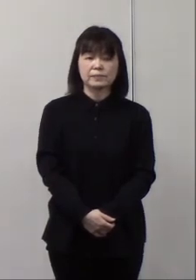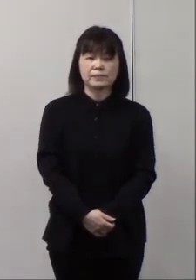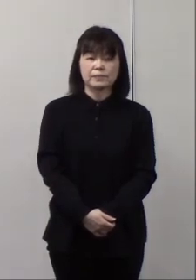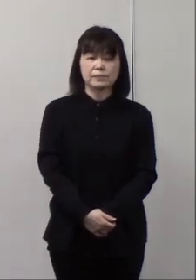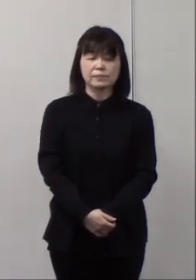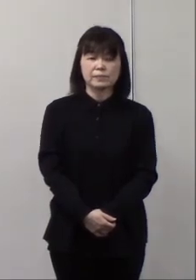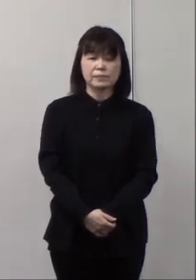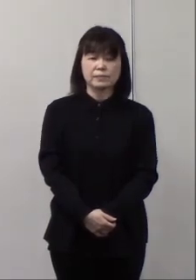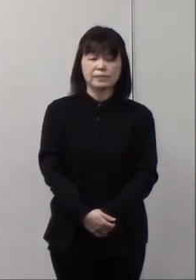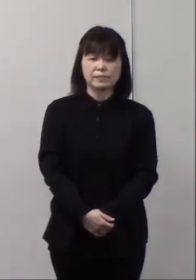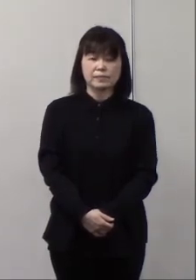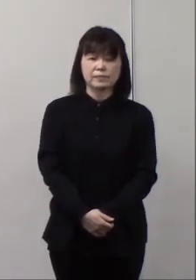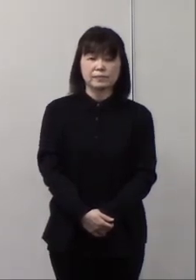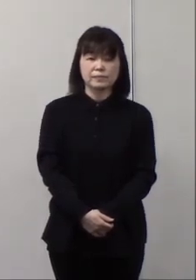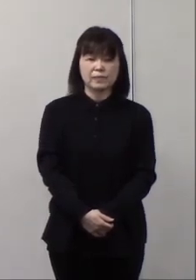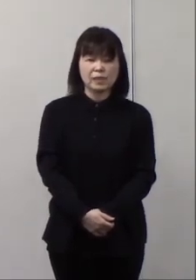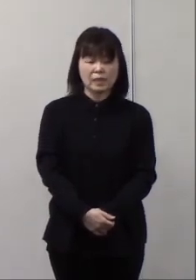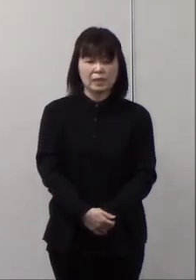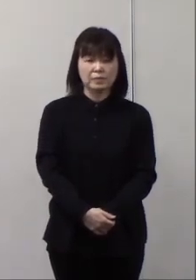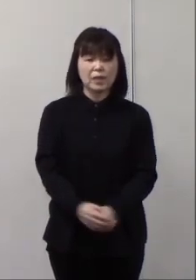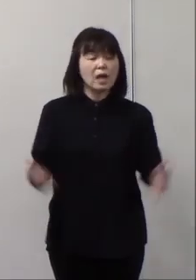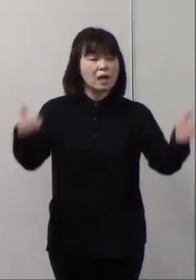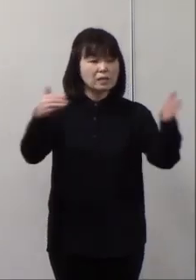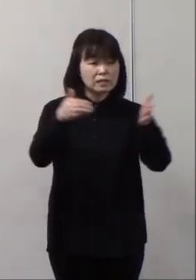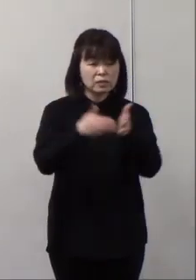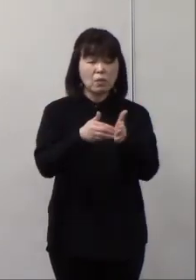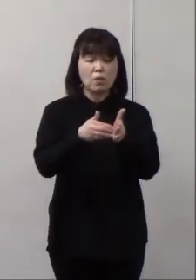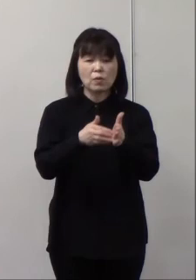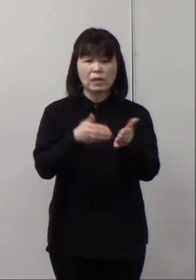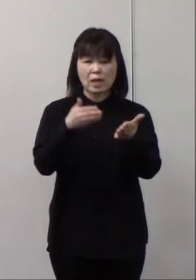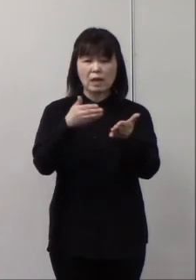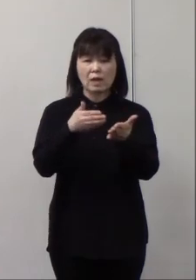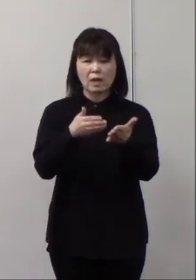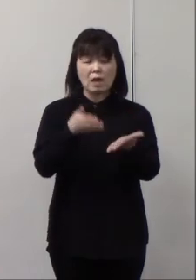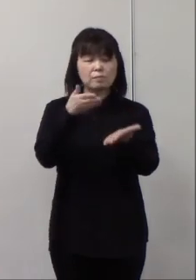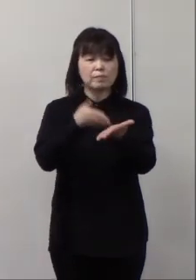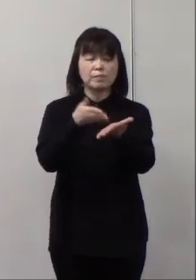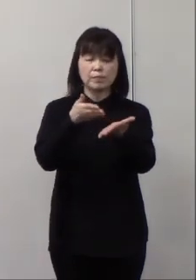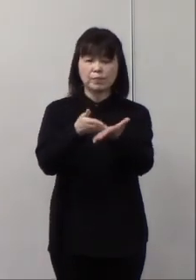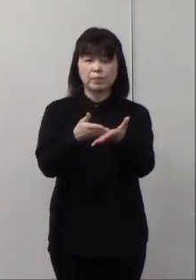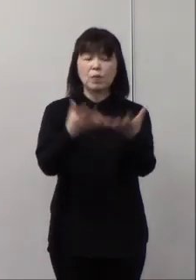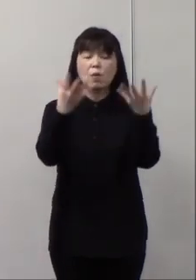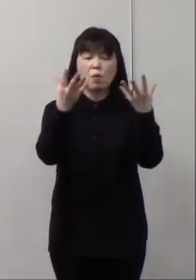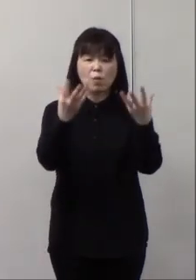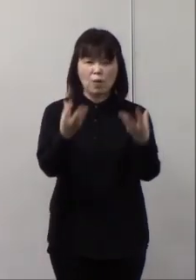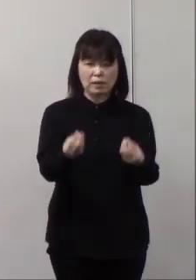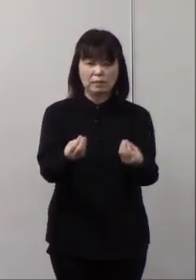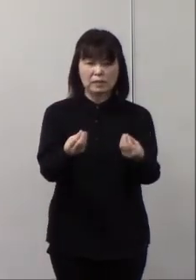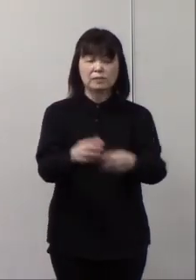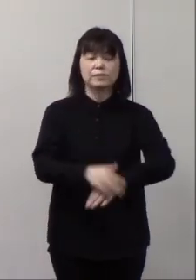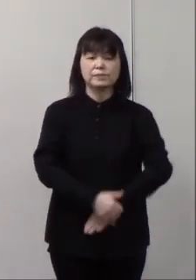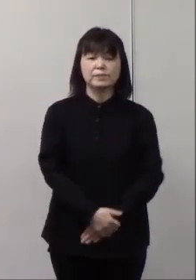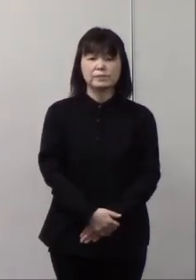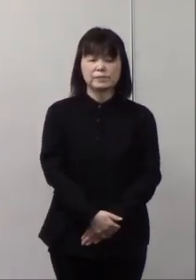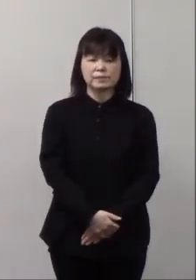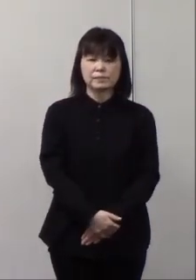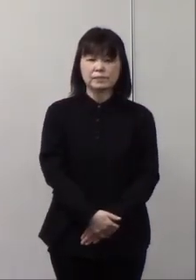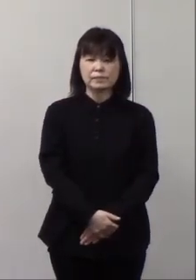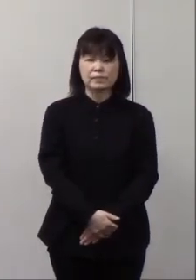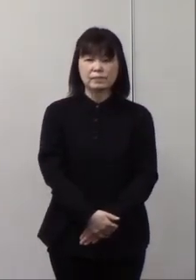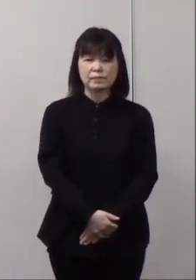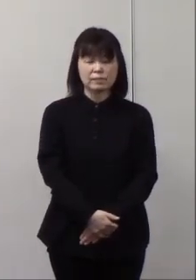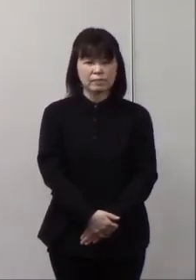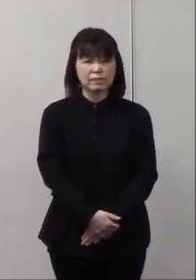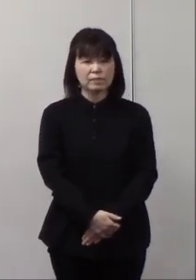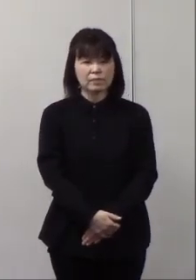はい、すみません、以上でお話しするものは、なんかこれは